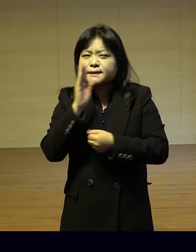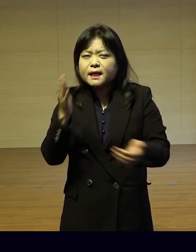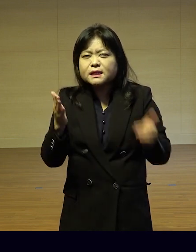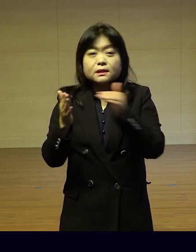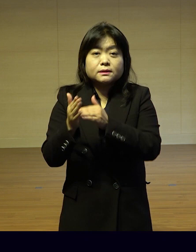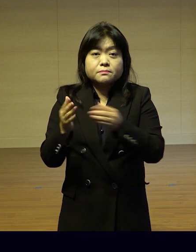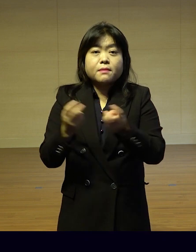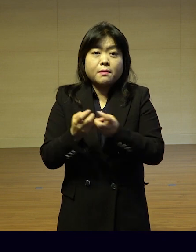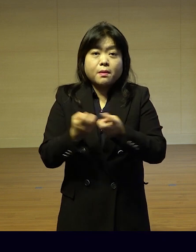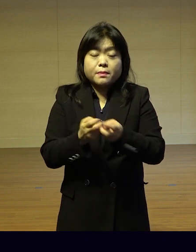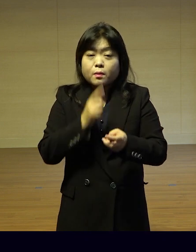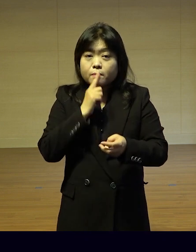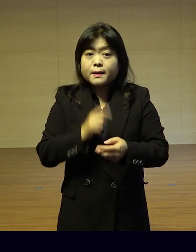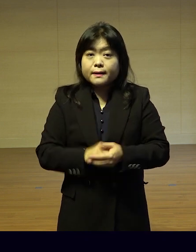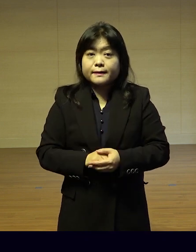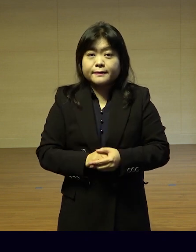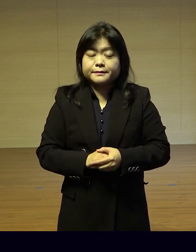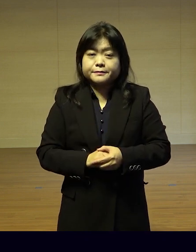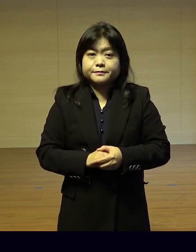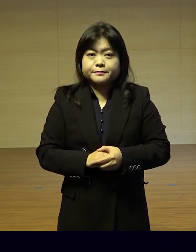방법이거든요.